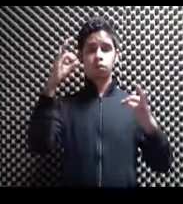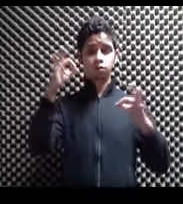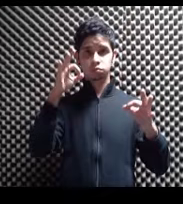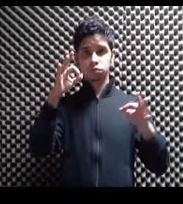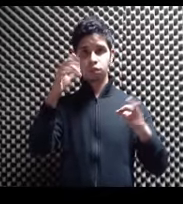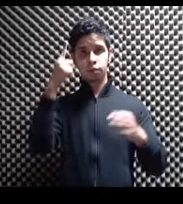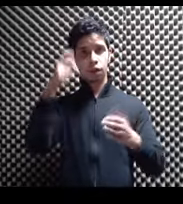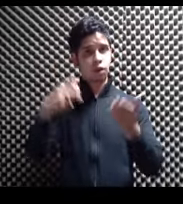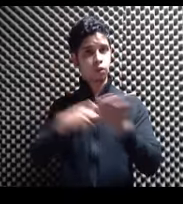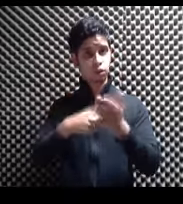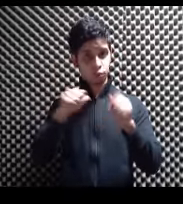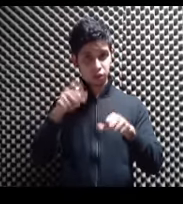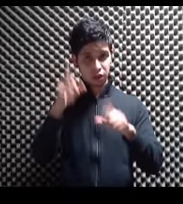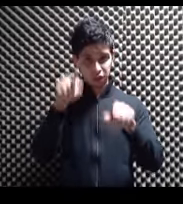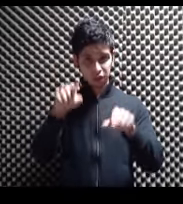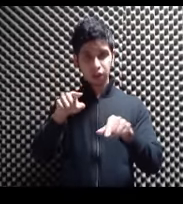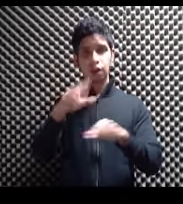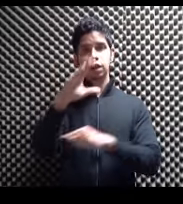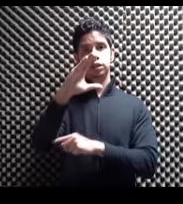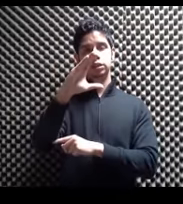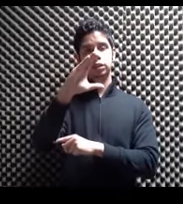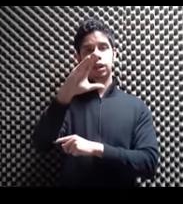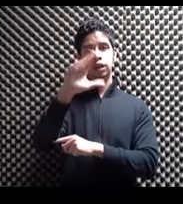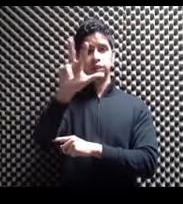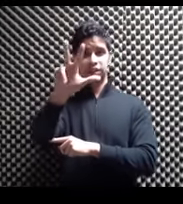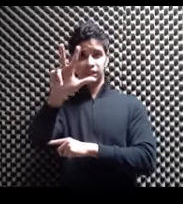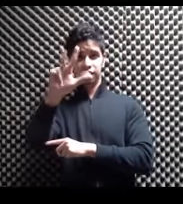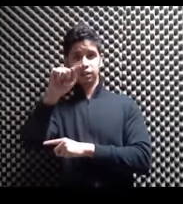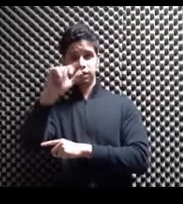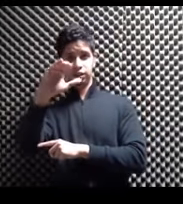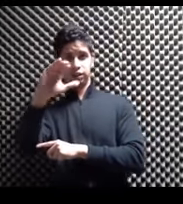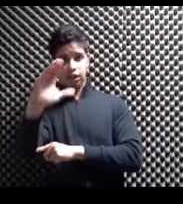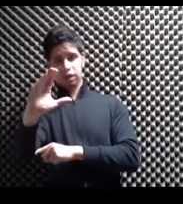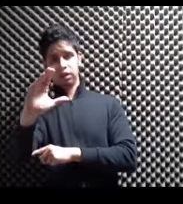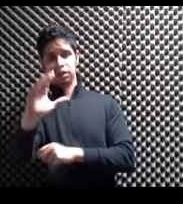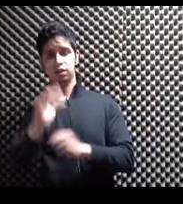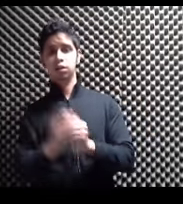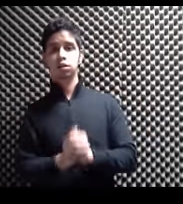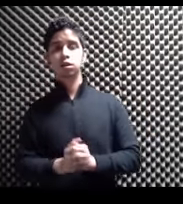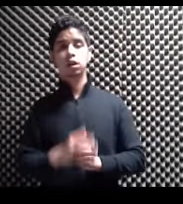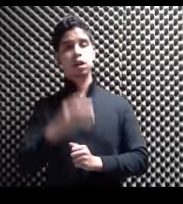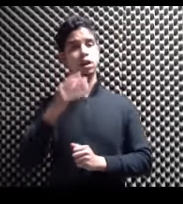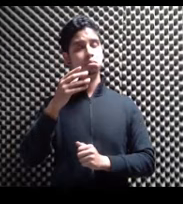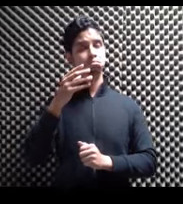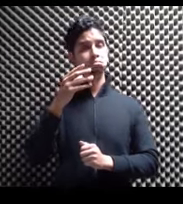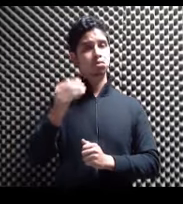C3 Tech. Es que no me da tanta gracia ese nombre. Y si no, pues puede llamar al